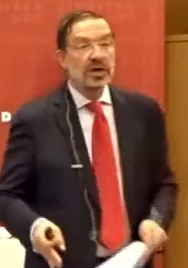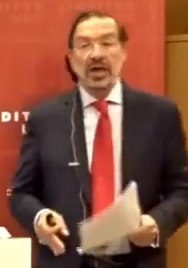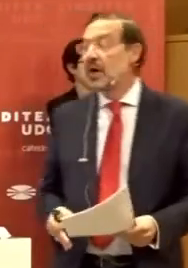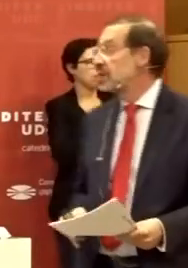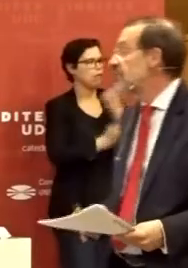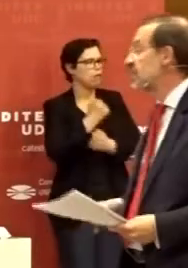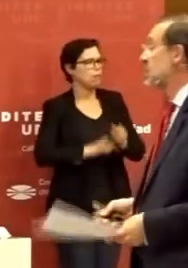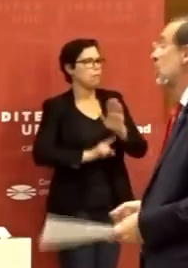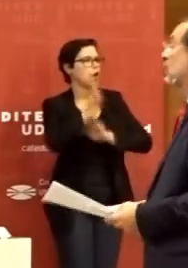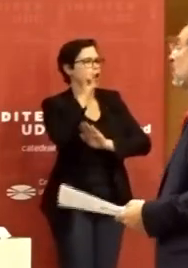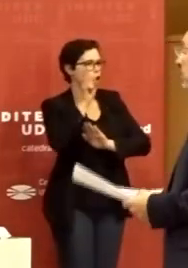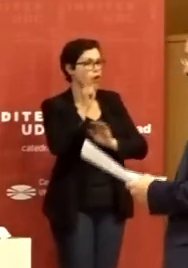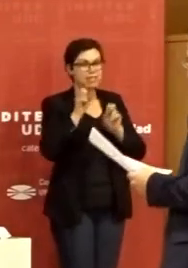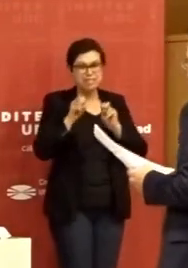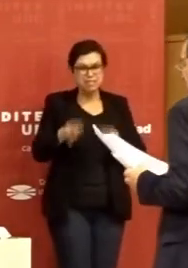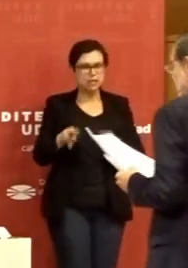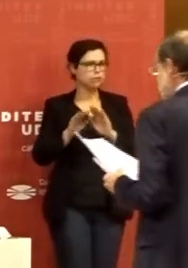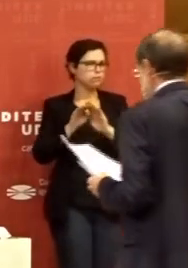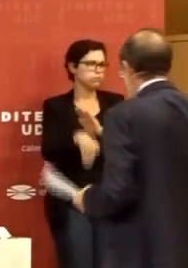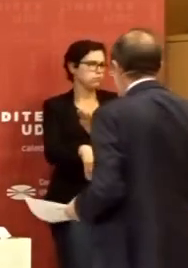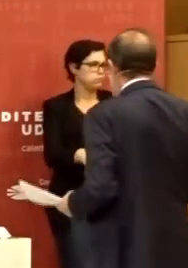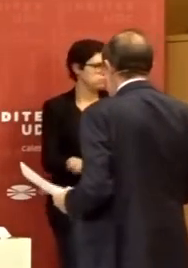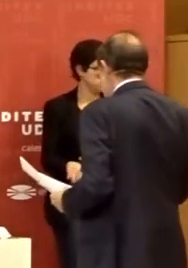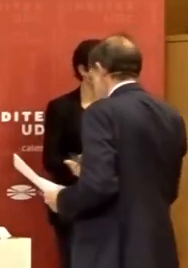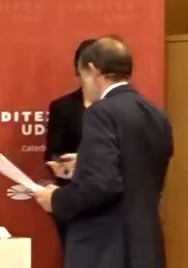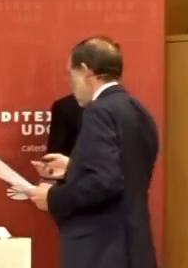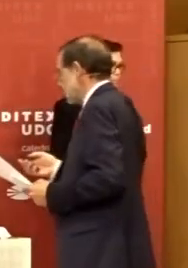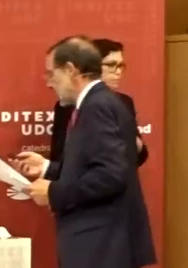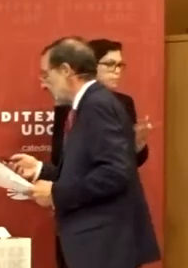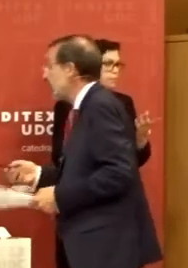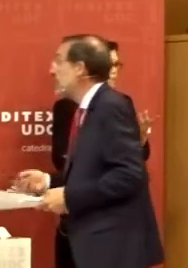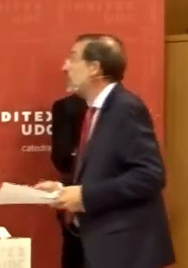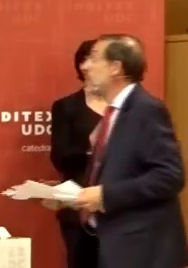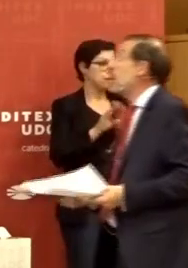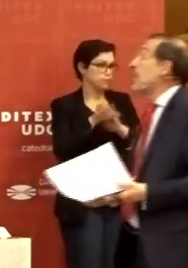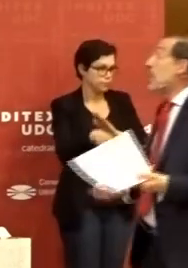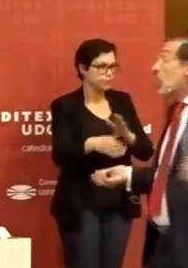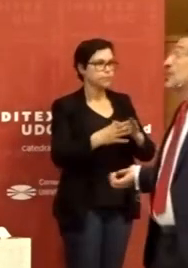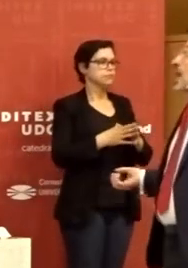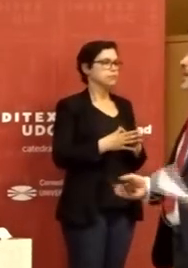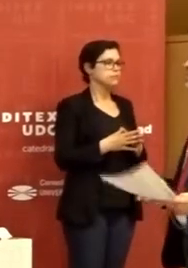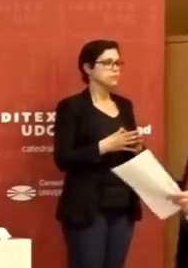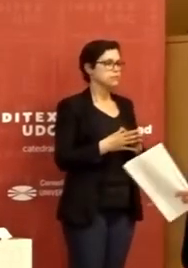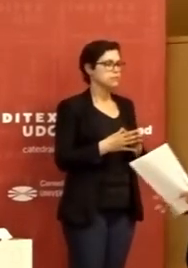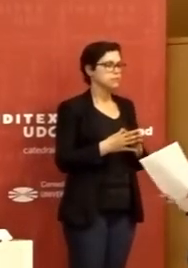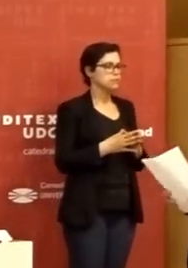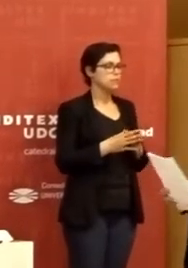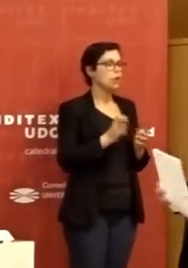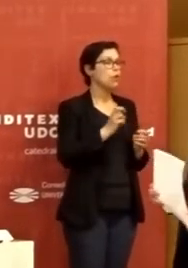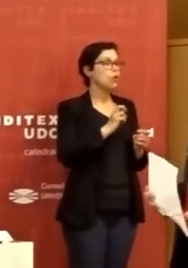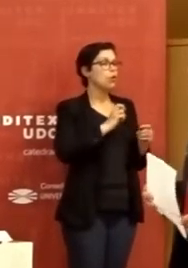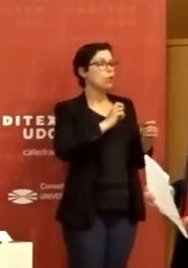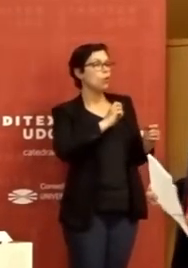económicos que las empresas que no tienen personas con discapacidad. Otra razón